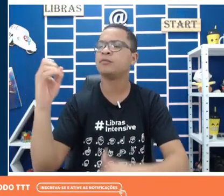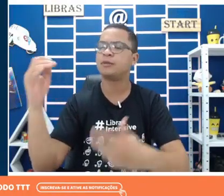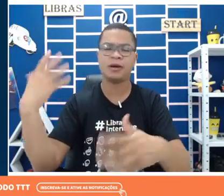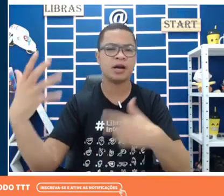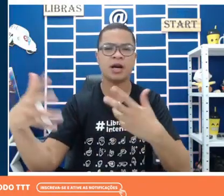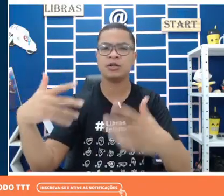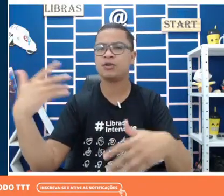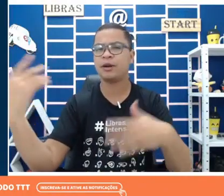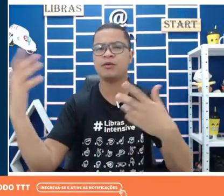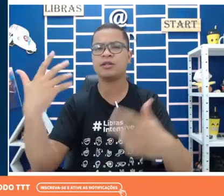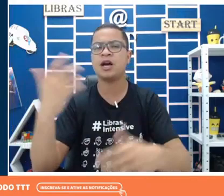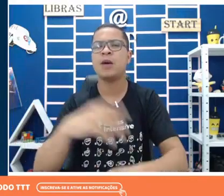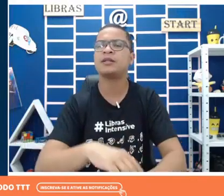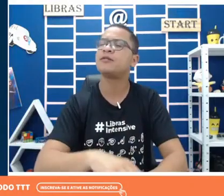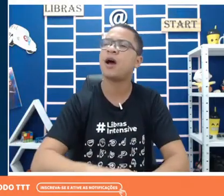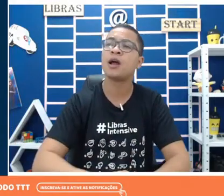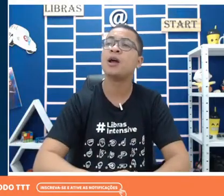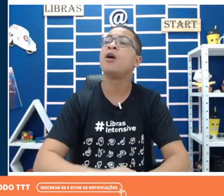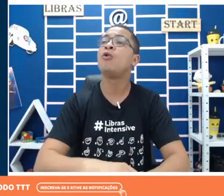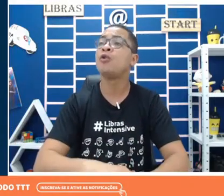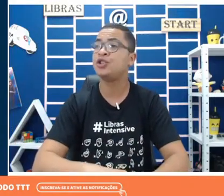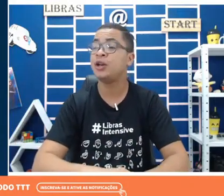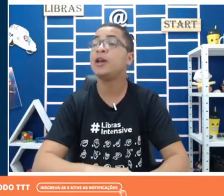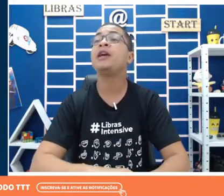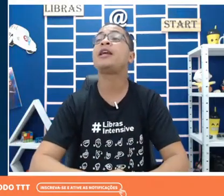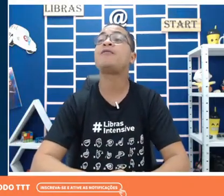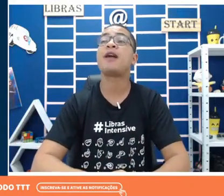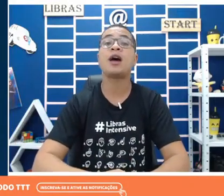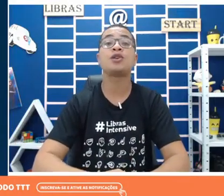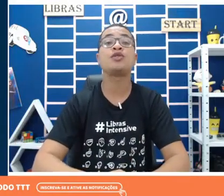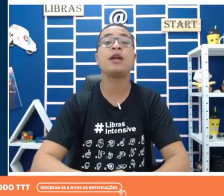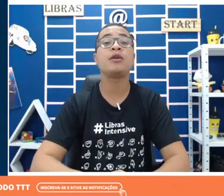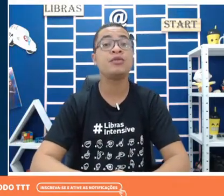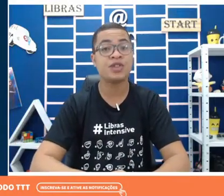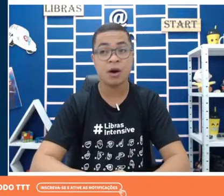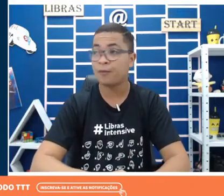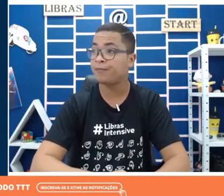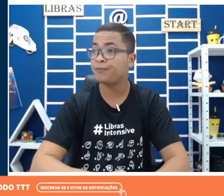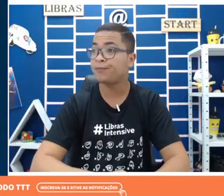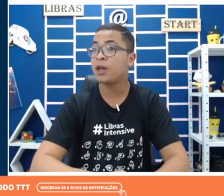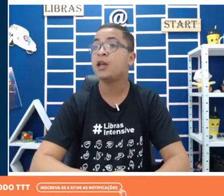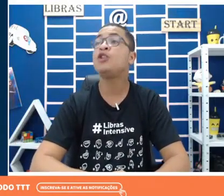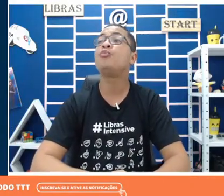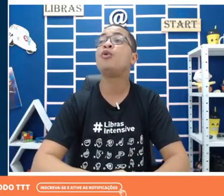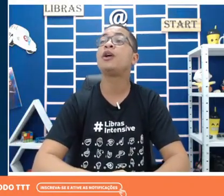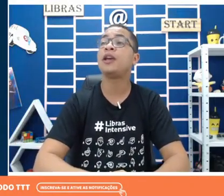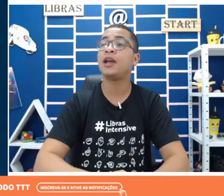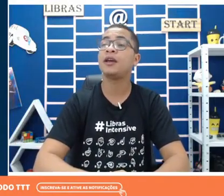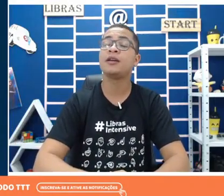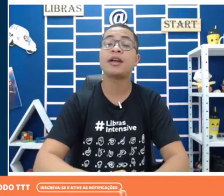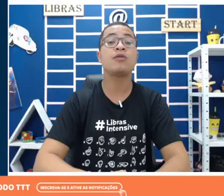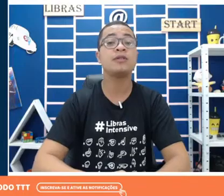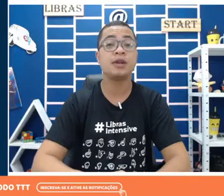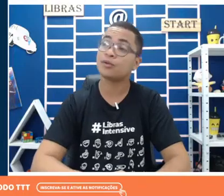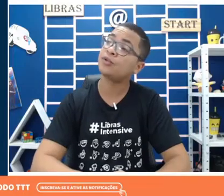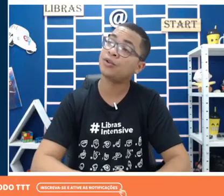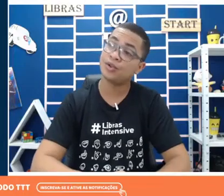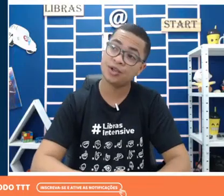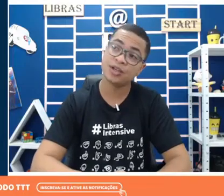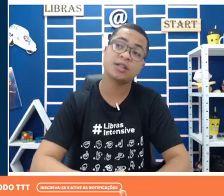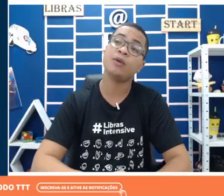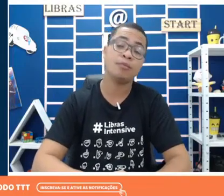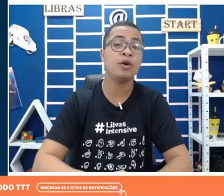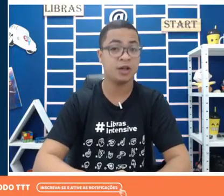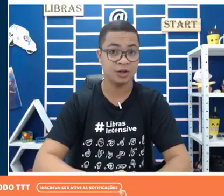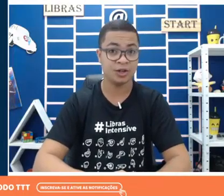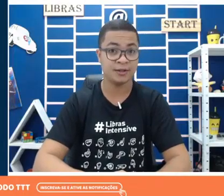lá, explicando sobre a inclusão, aí você fala, hoje irei falar sobre a inclusão e o porquê que a inclusão nos nossos